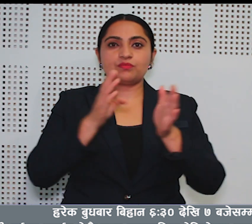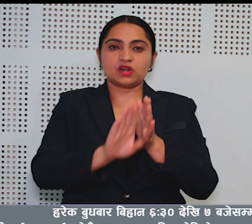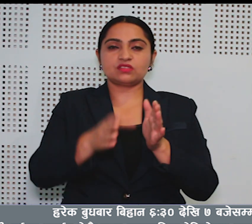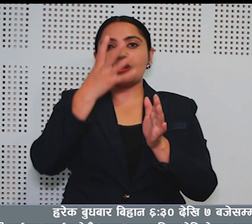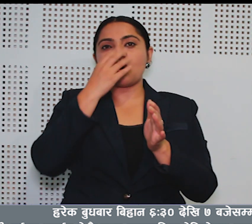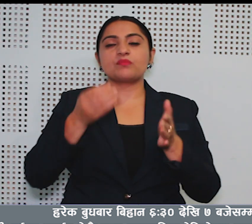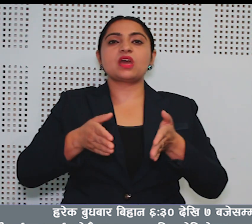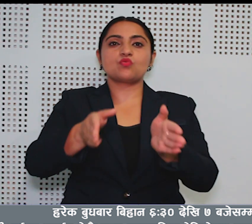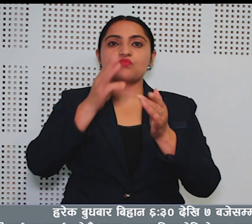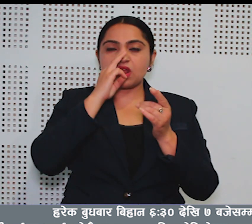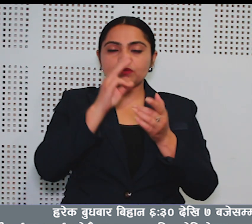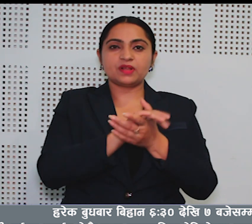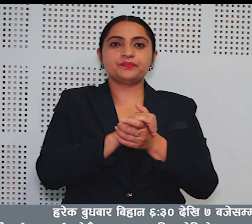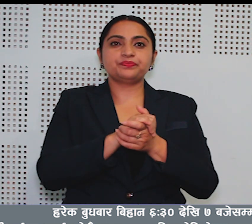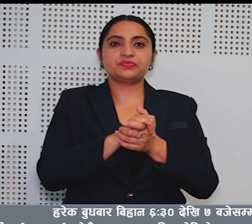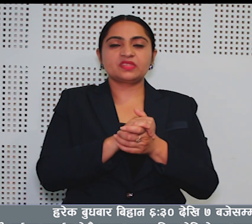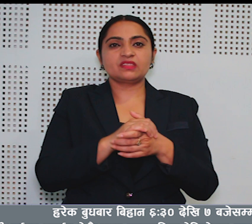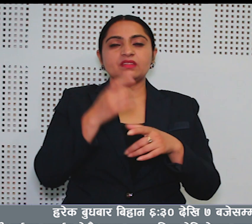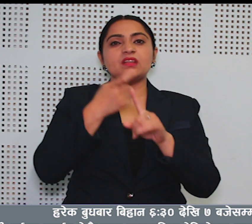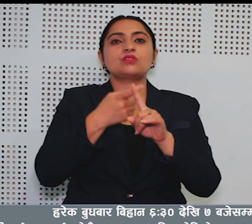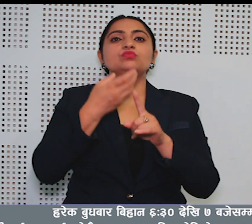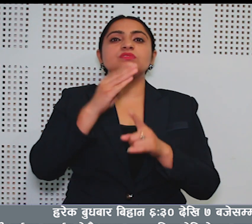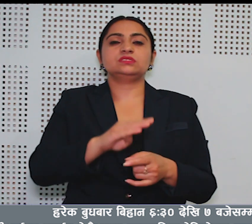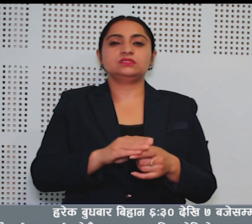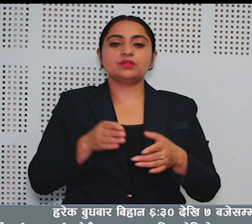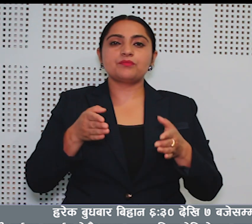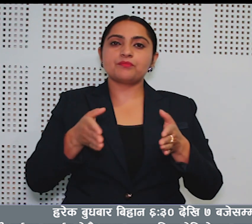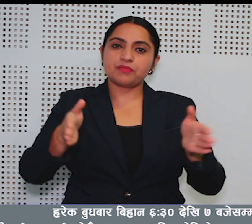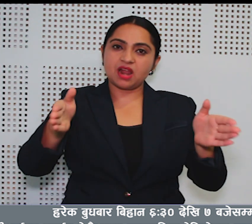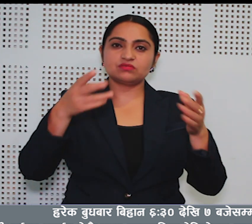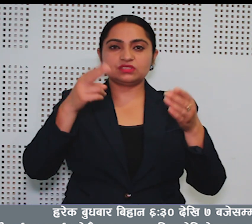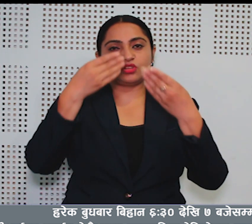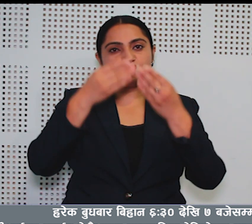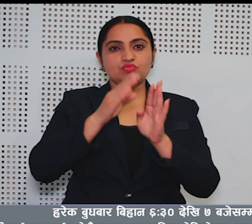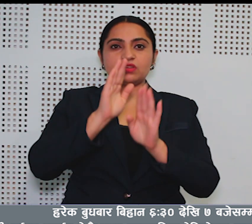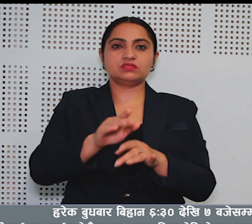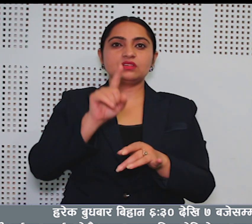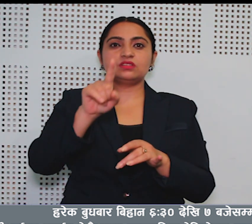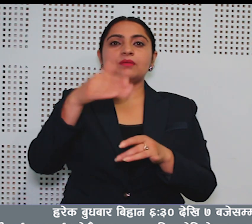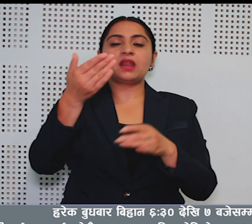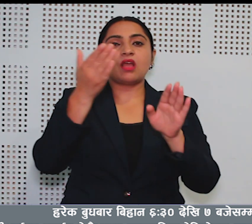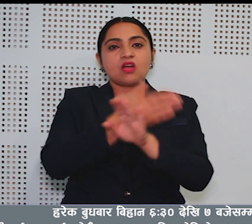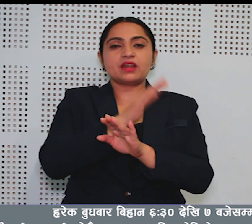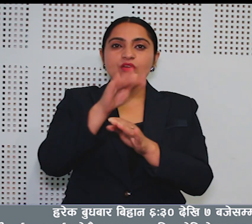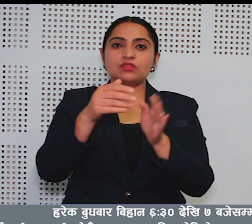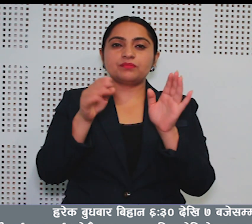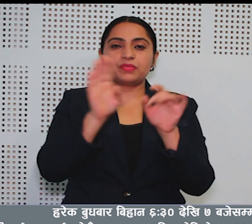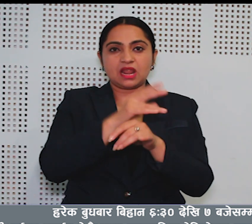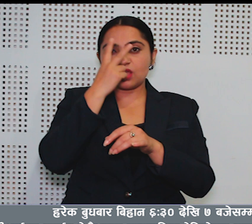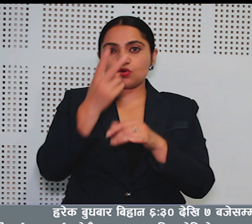बाटोमा चाहिँ एकदमै असहज हुन्छ। अब बाटो त्यस्तै बिग्रेको छ, अब तपाईँले अघि आउँदाखेरि पनि देख्नुभयो होला। अनि